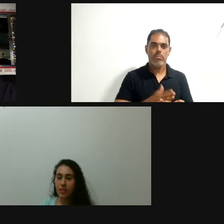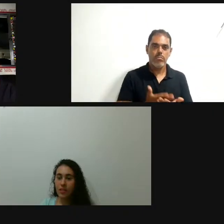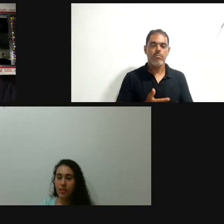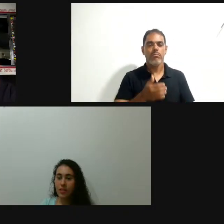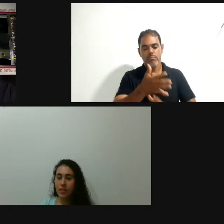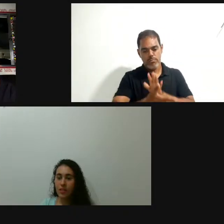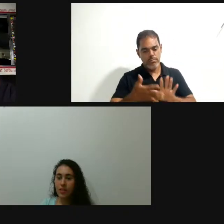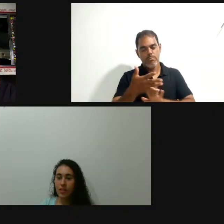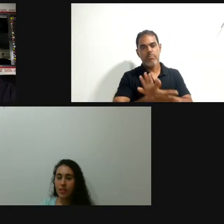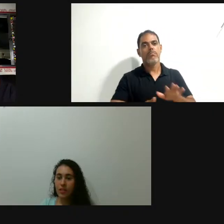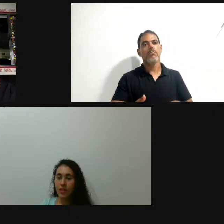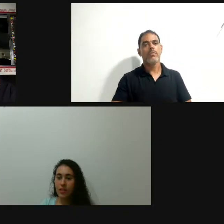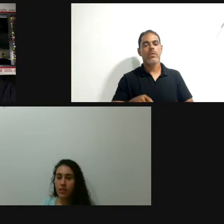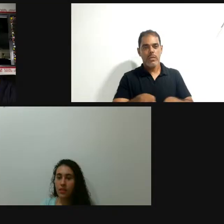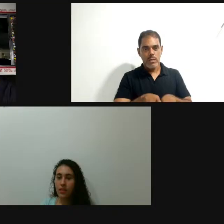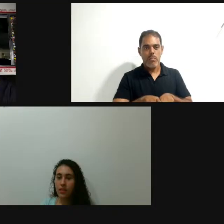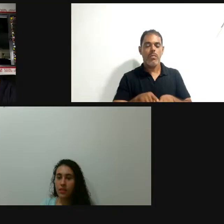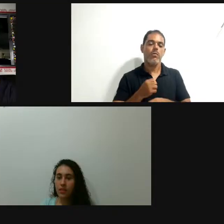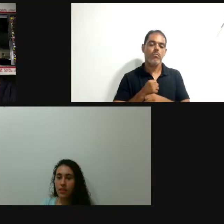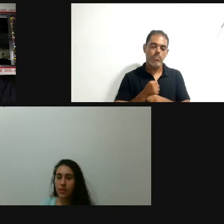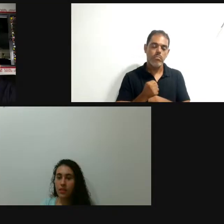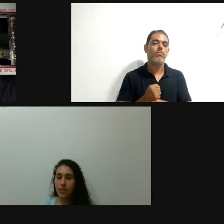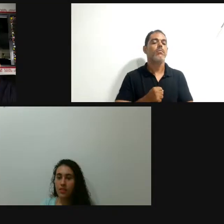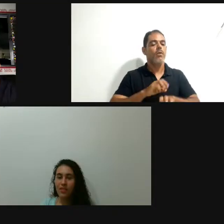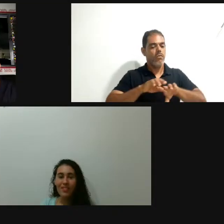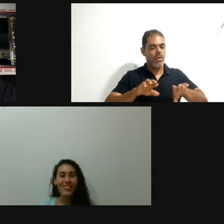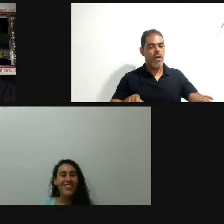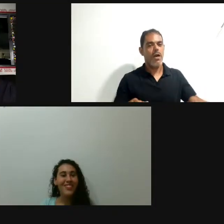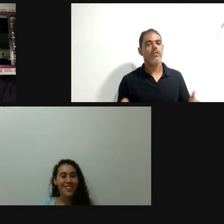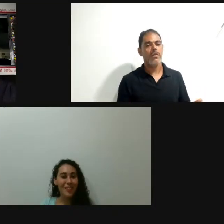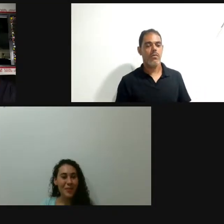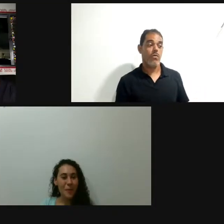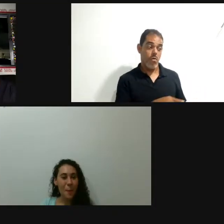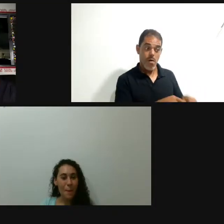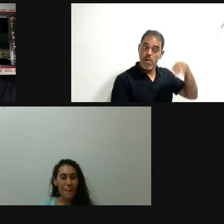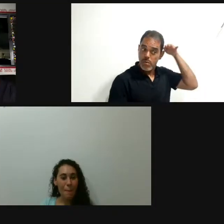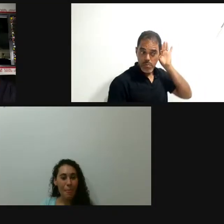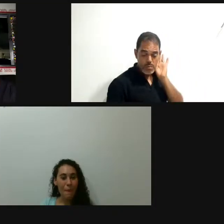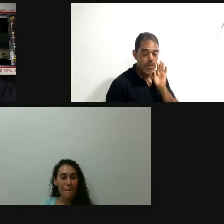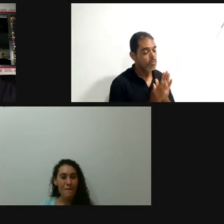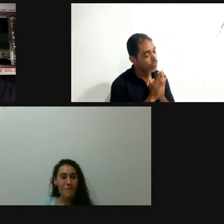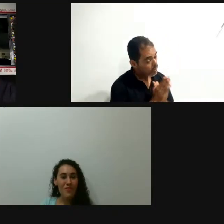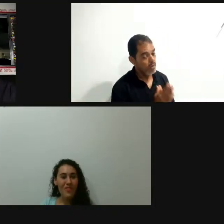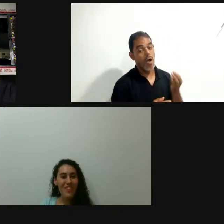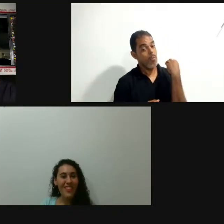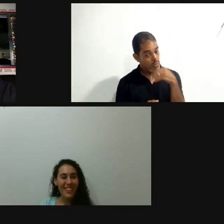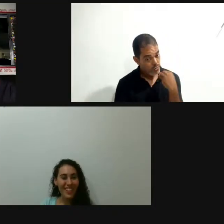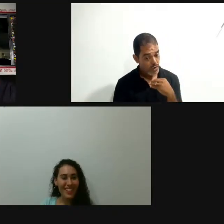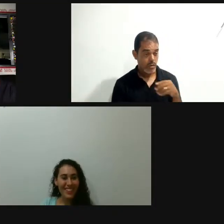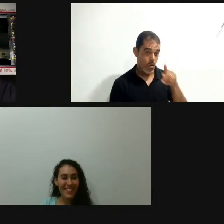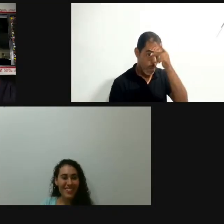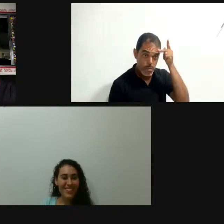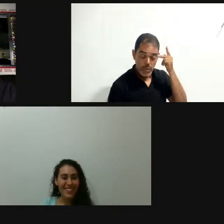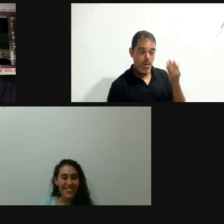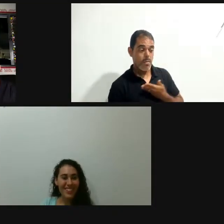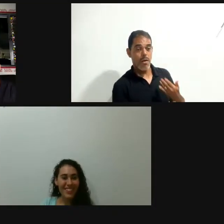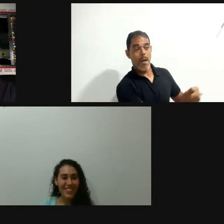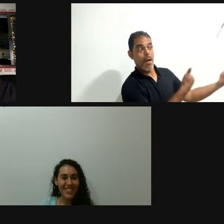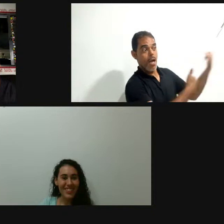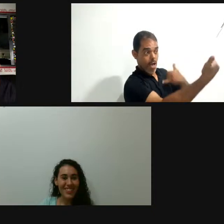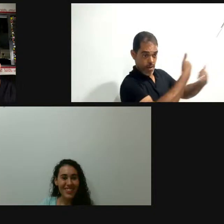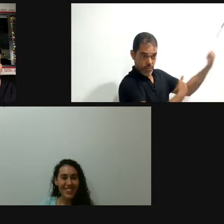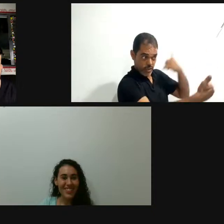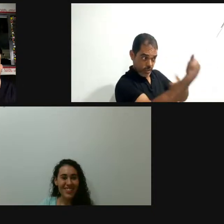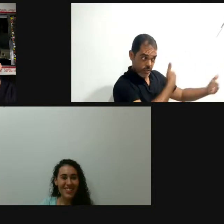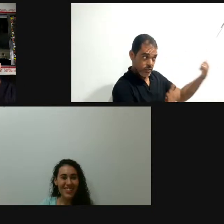avançada, o tempo parece... Aproveita, minha amiga. O pessoal falava, eu não escutava. De 25, 30, o negócio